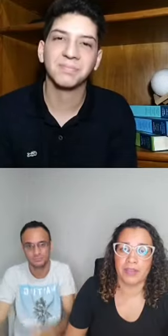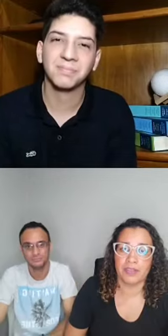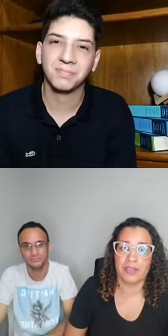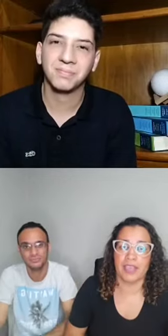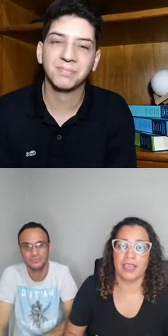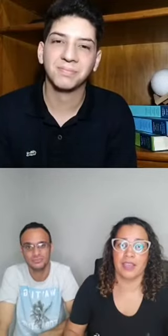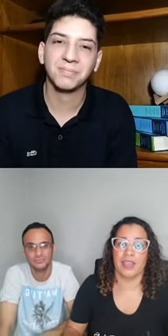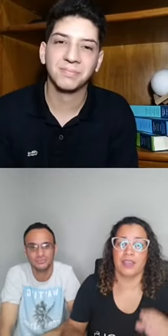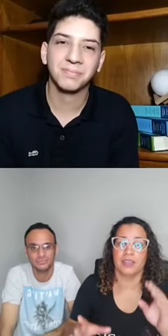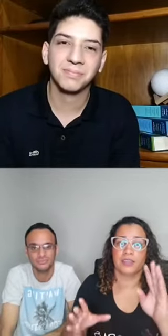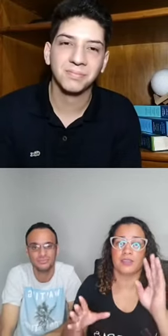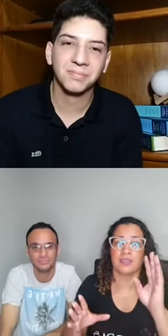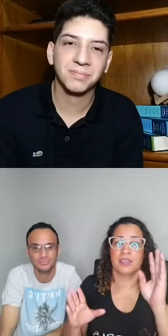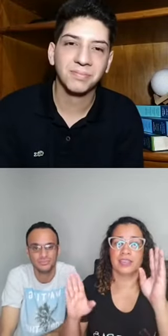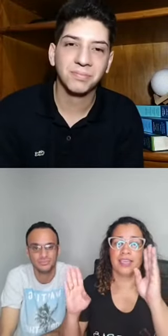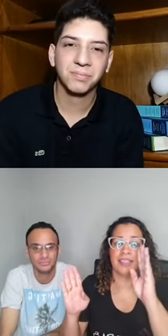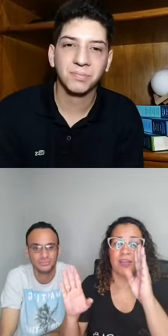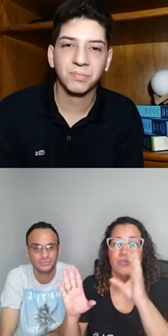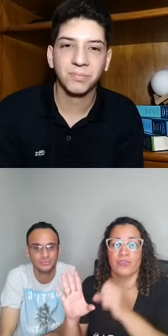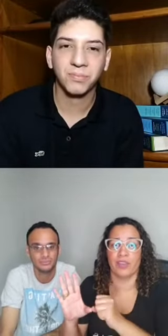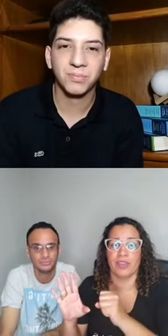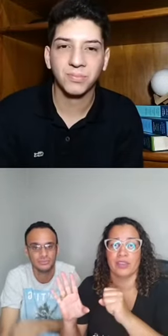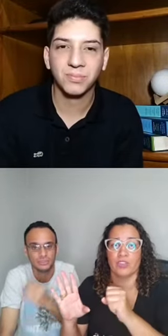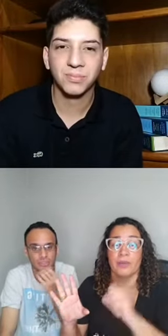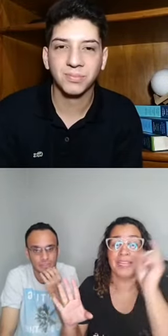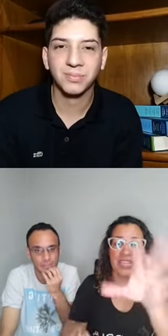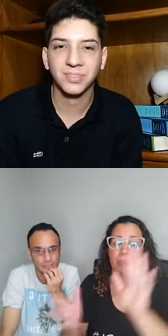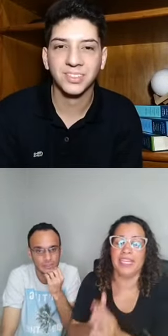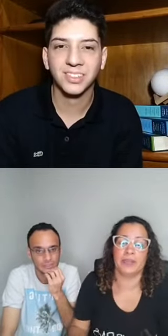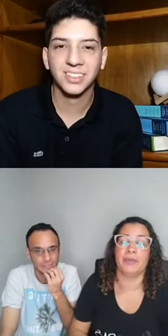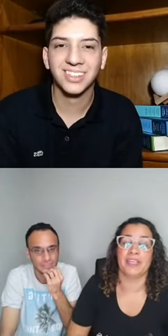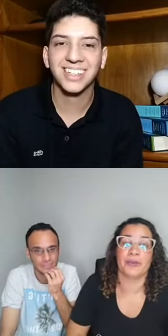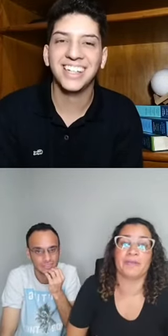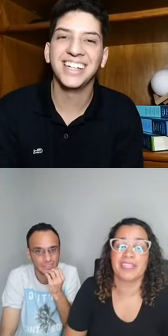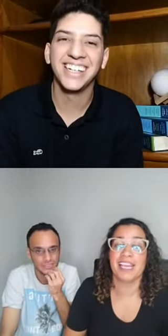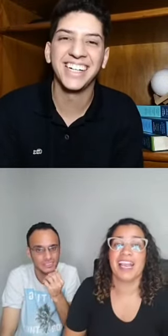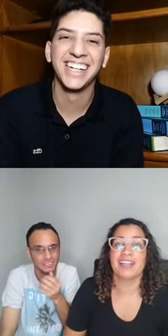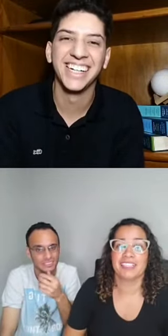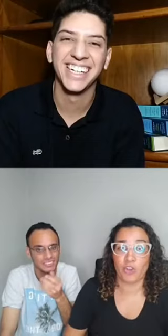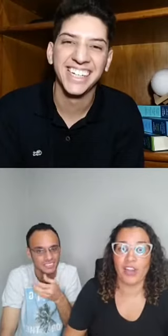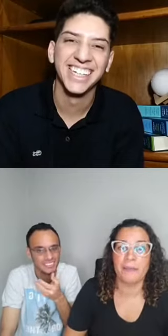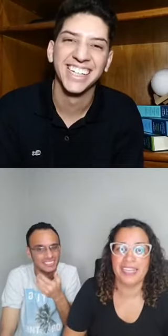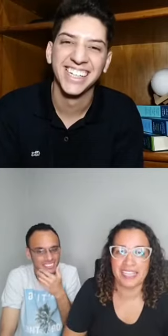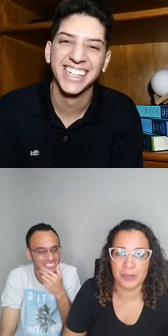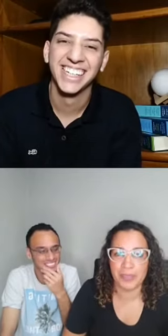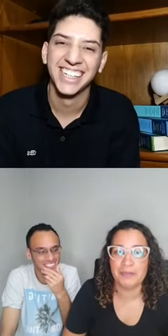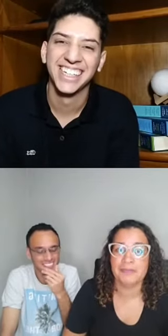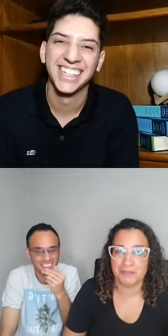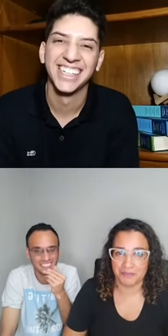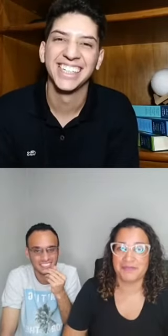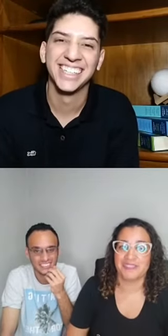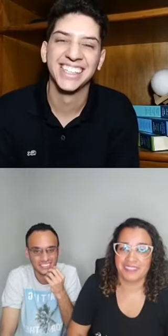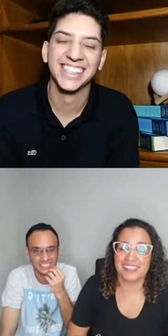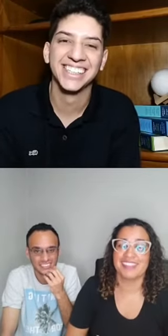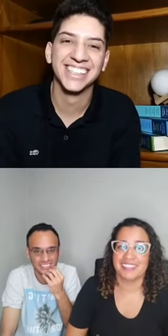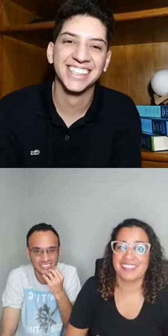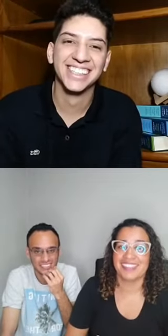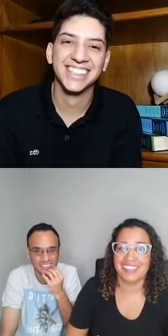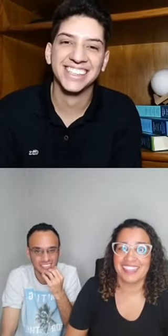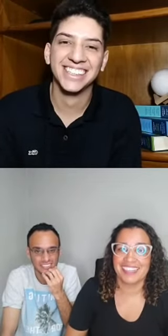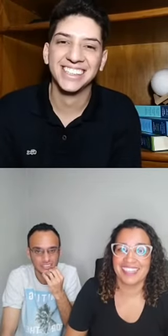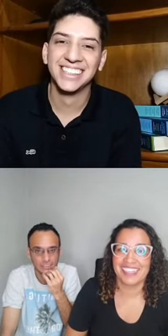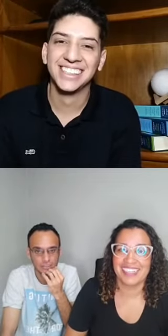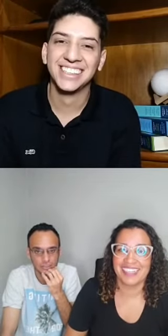a palavra. Que tem o. Bilíngue. A escola é bilíngue.